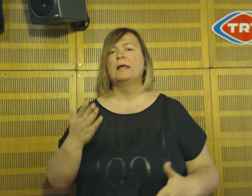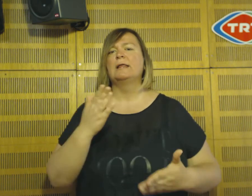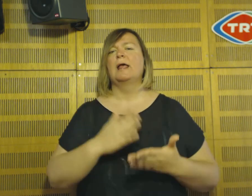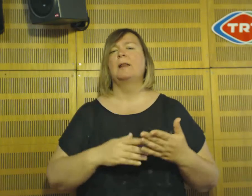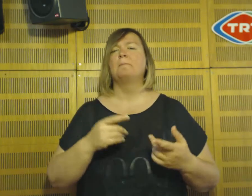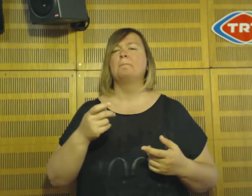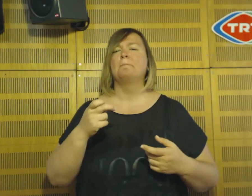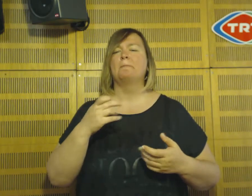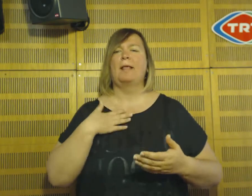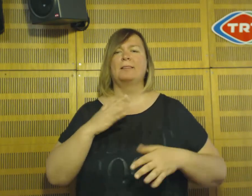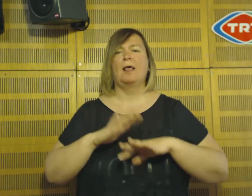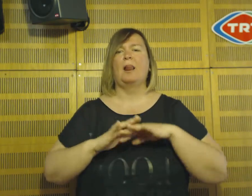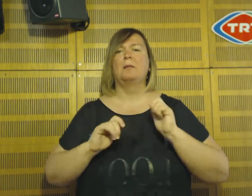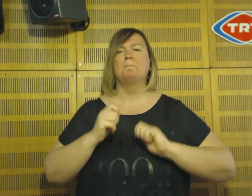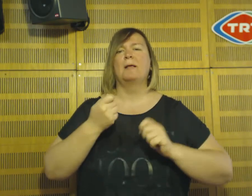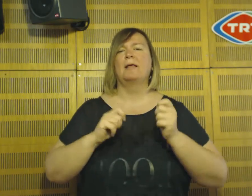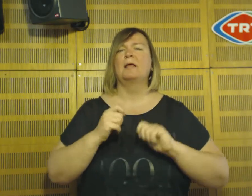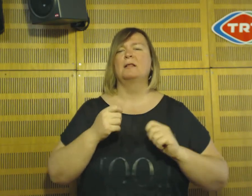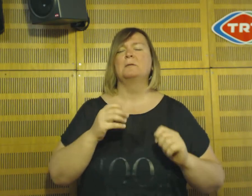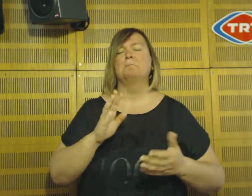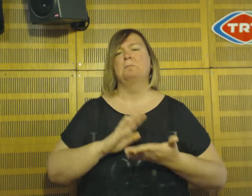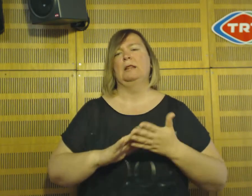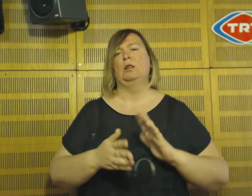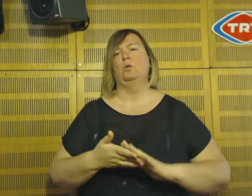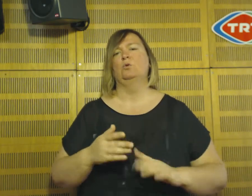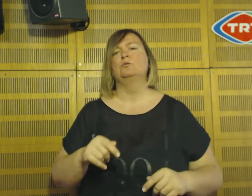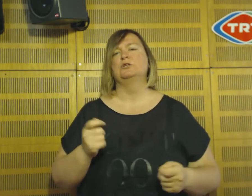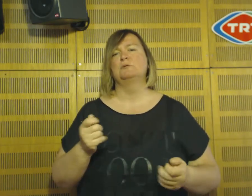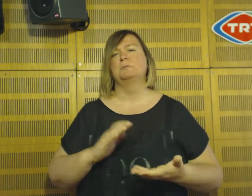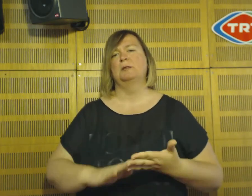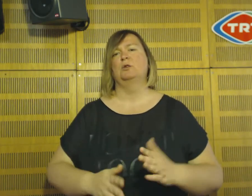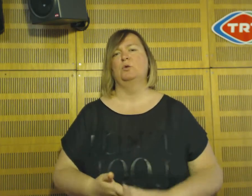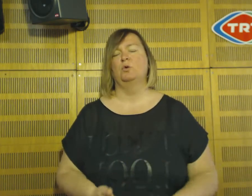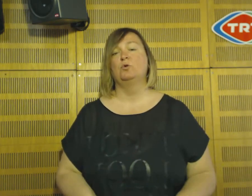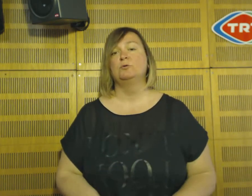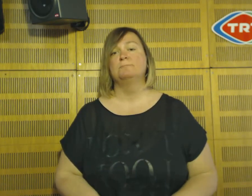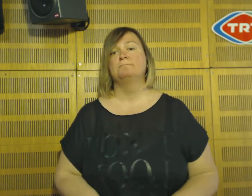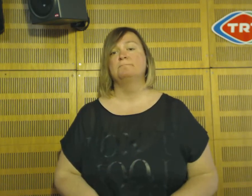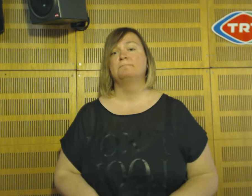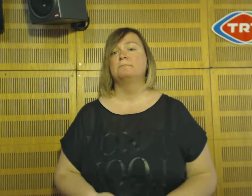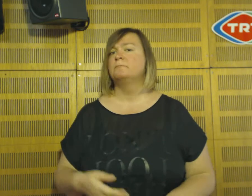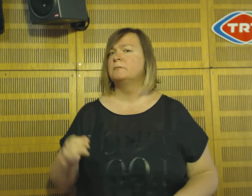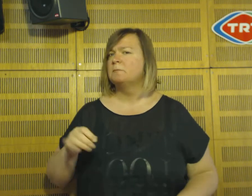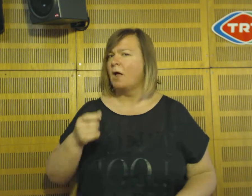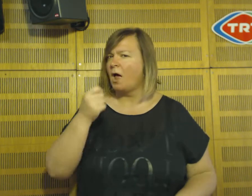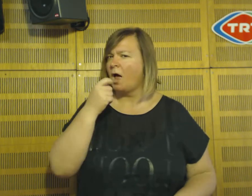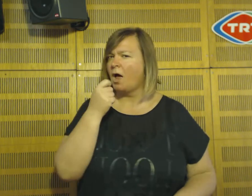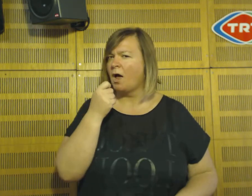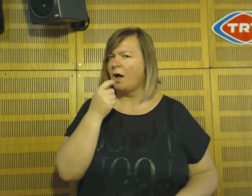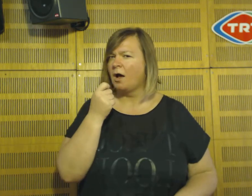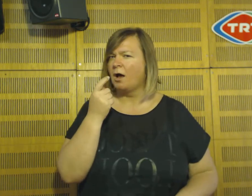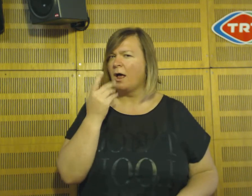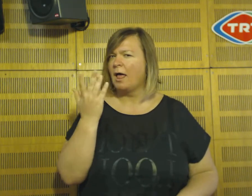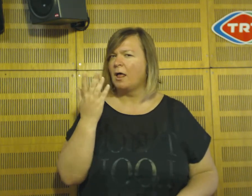dayalı bir uygulamayla bitiriyoruz. Çalışmayı bitiriyoruz. Şu anda Ankara'da en çok aşama